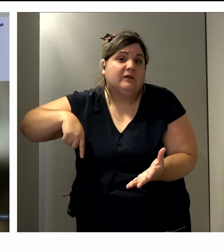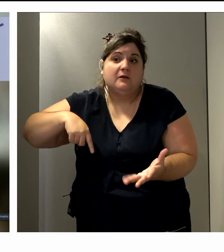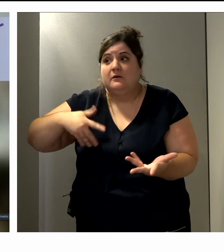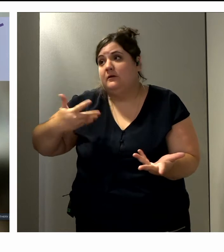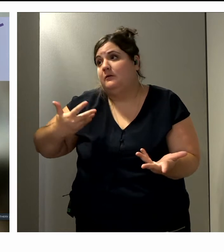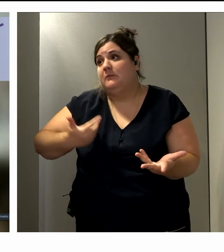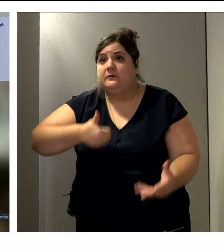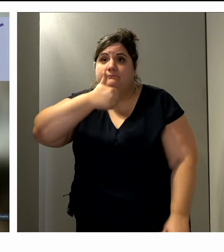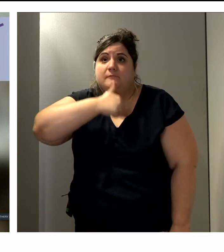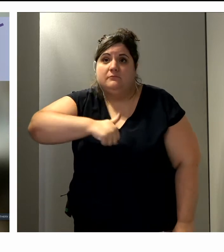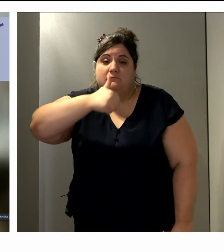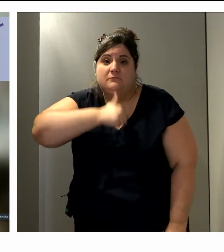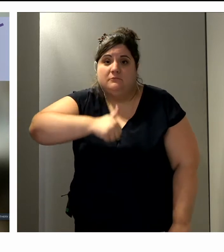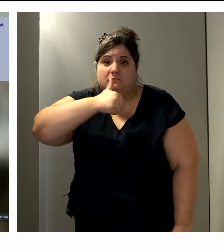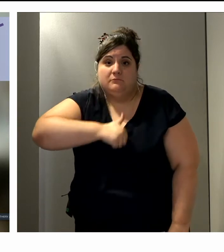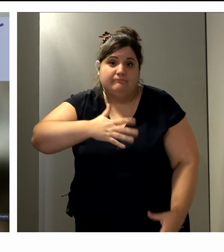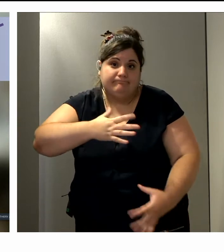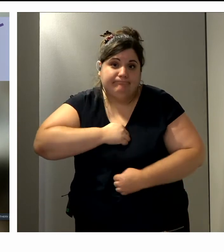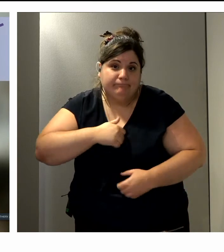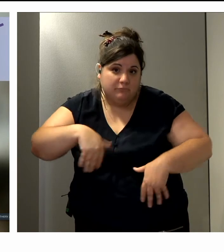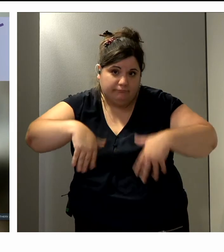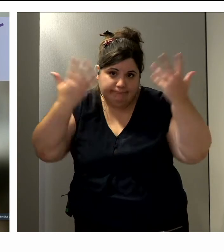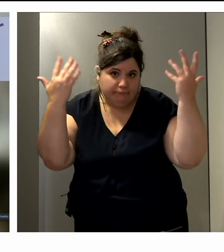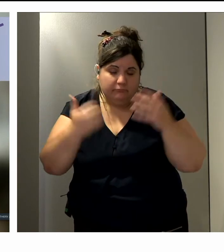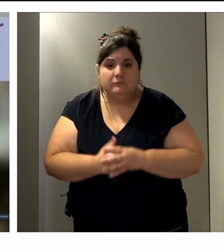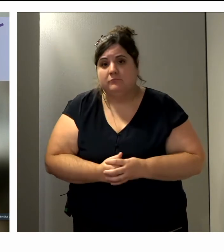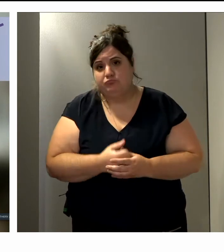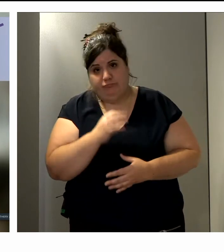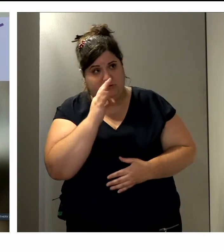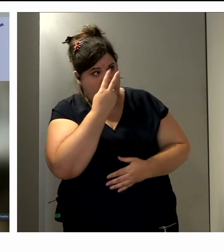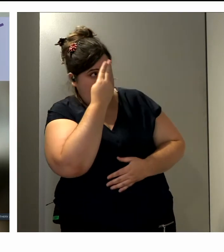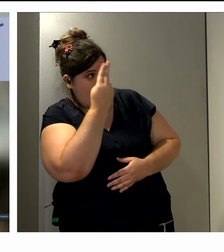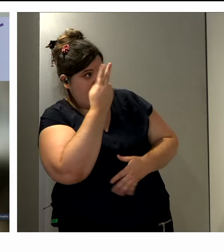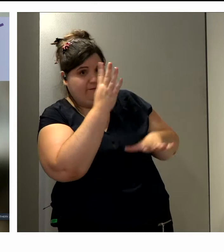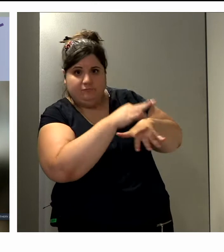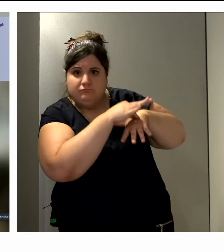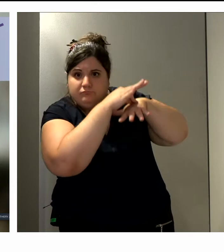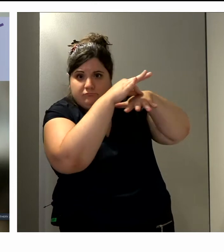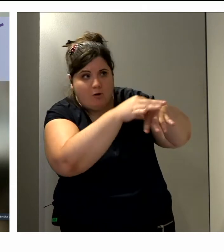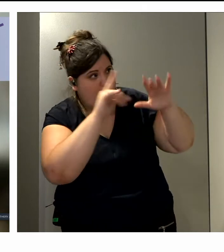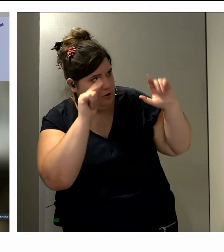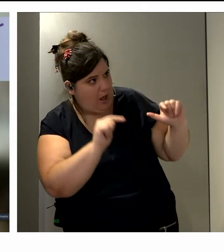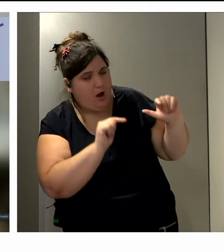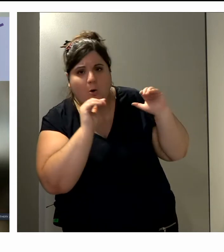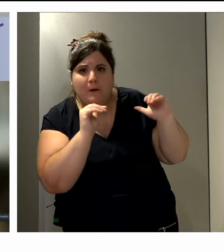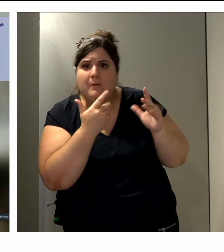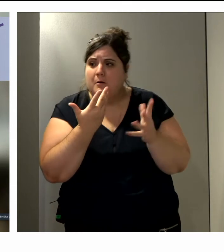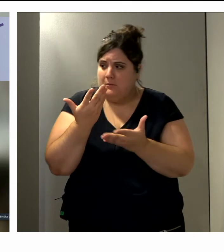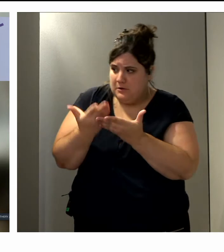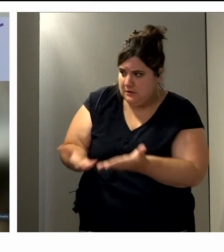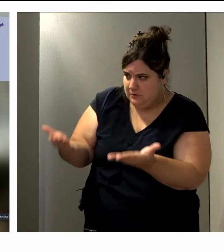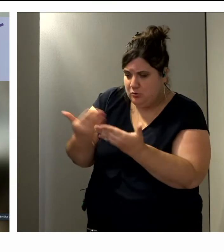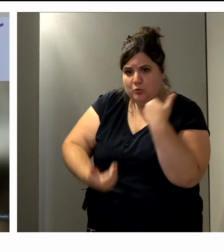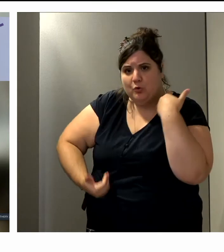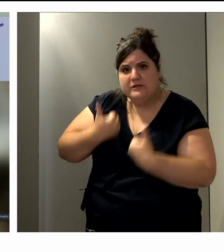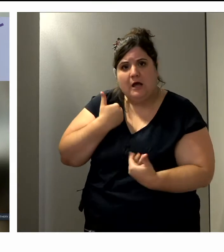résignation. Aujourd'hui, beaucoup d'universités proposent quand même un accompagnement et des aides pour